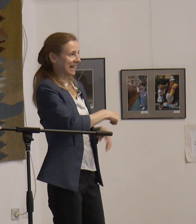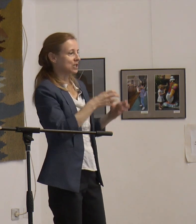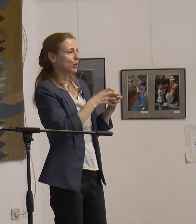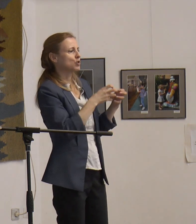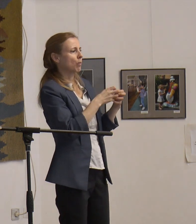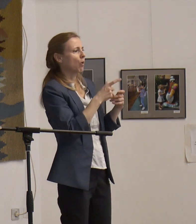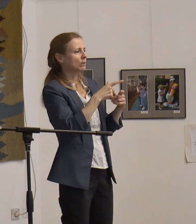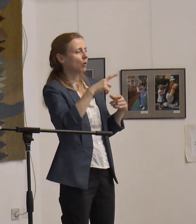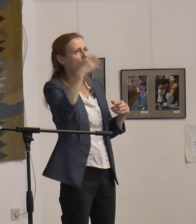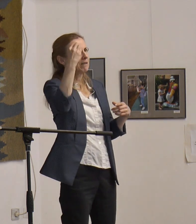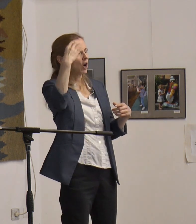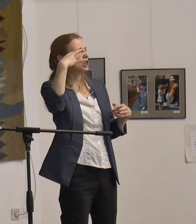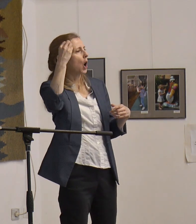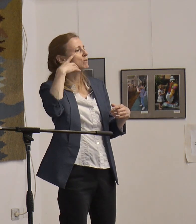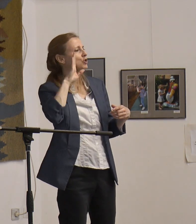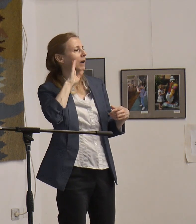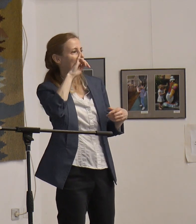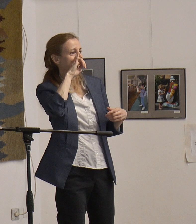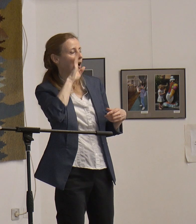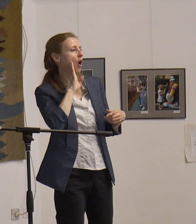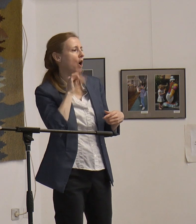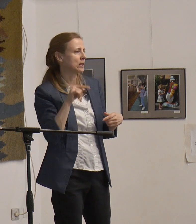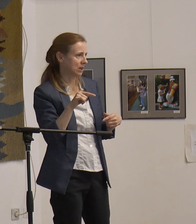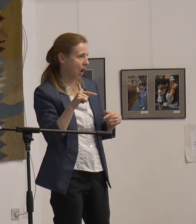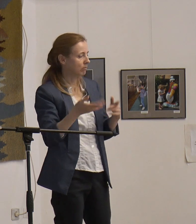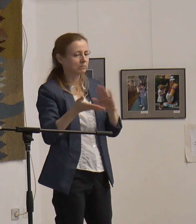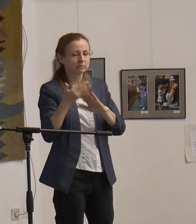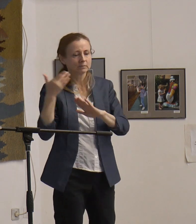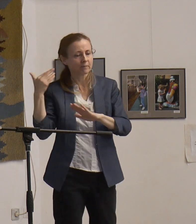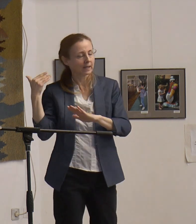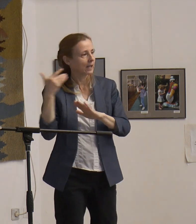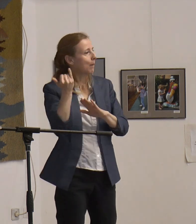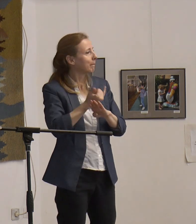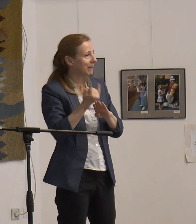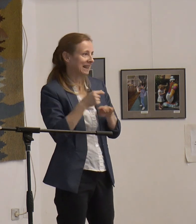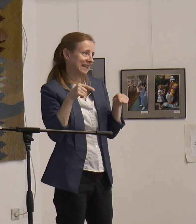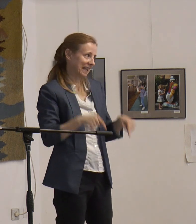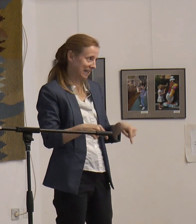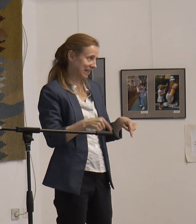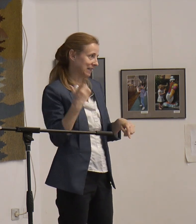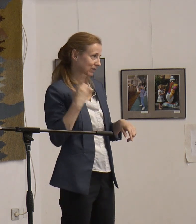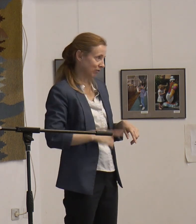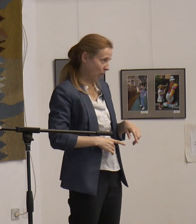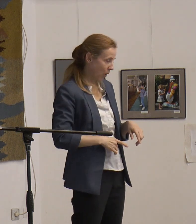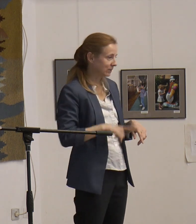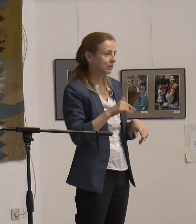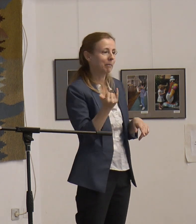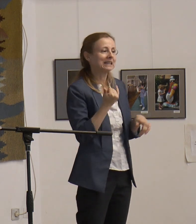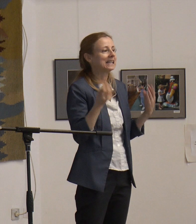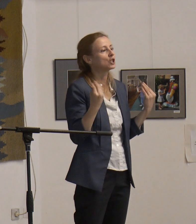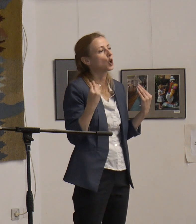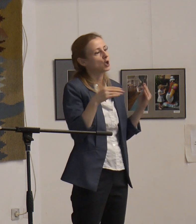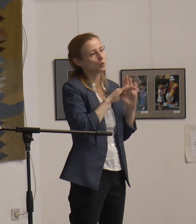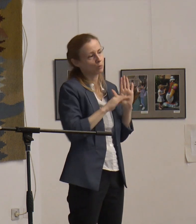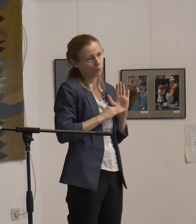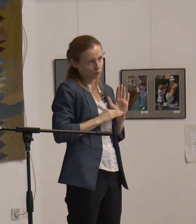Anna, aki minden alkalommal még ezen kívül itt volt, jelen volt, és gyönyörű műsort